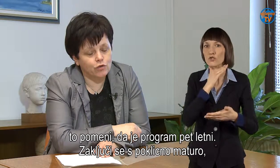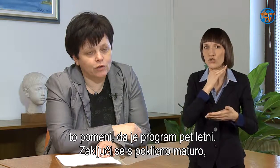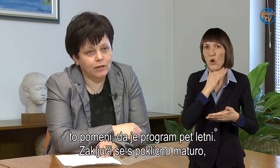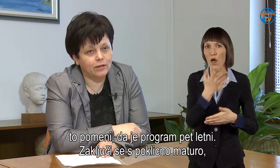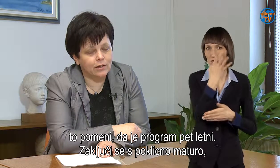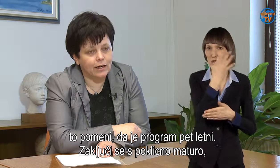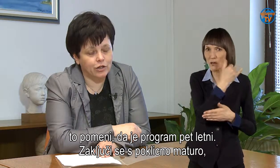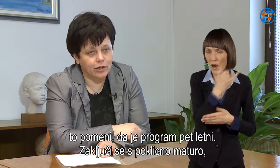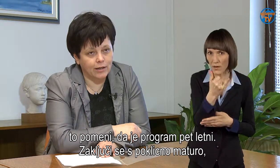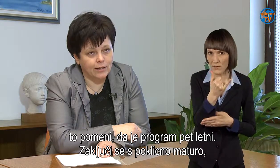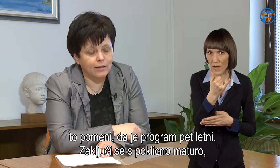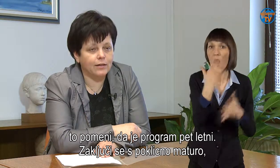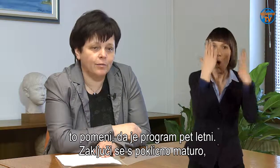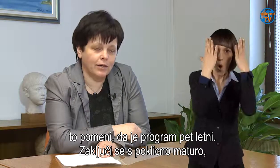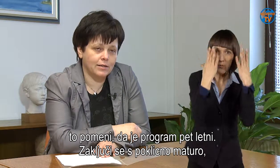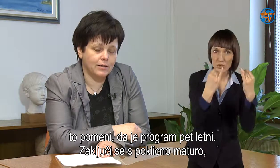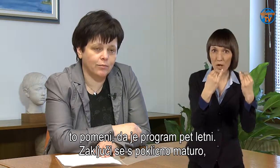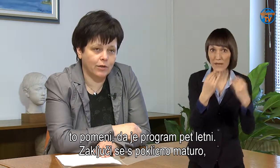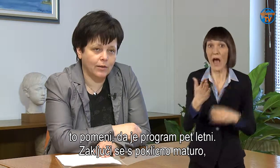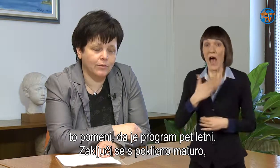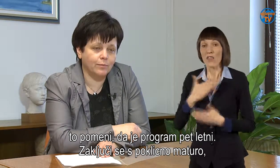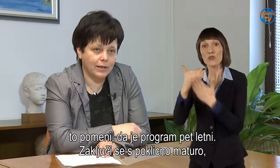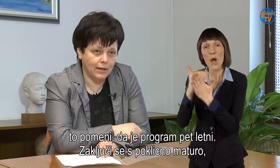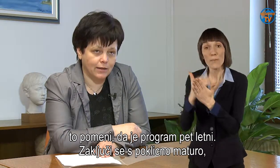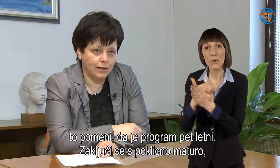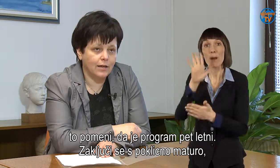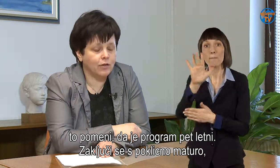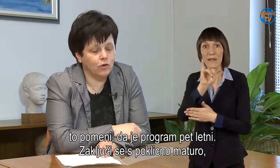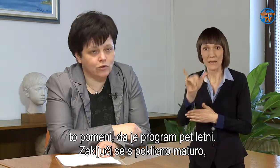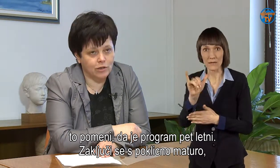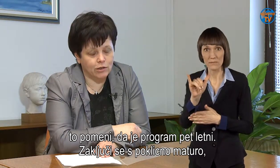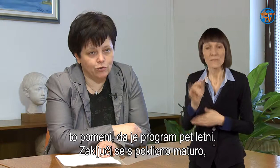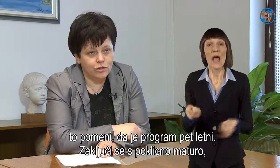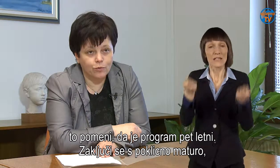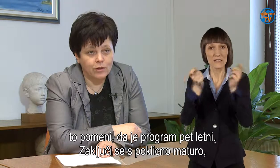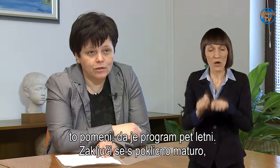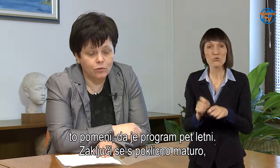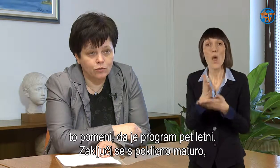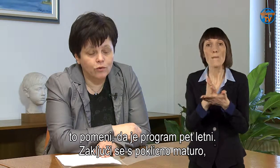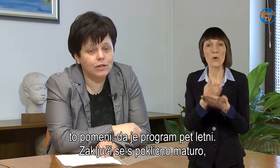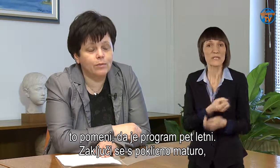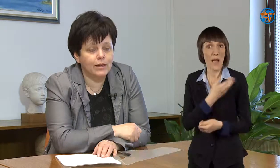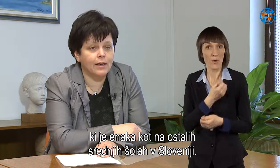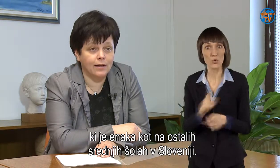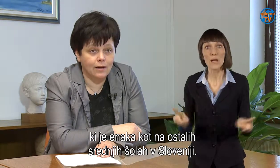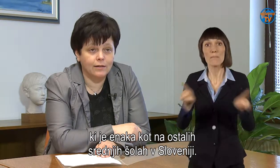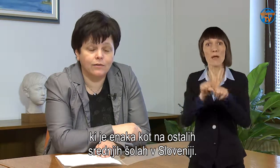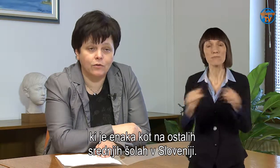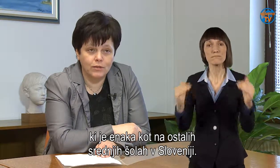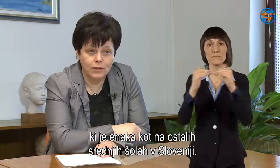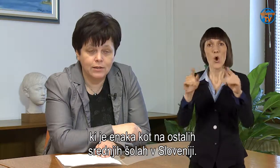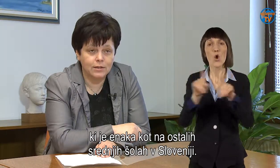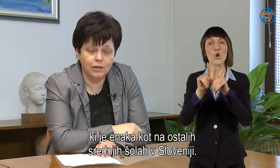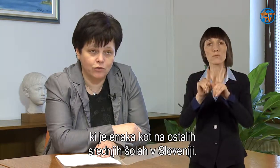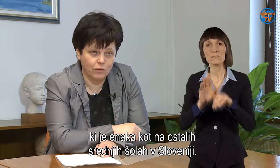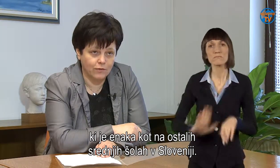srednji šoli traja 4 leta, je pri nas program 5-letni. Na koncu se zaključi s poklicno maturo, ki pa je enaka v